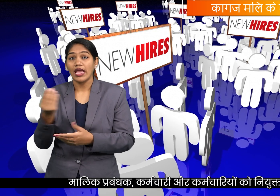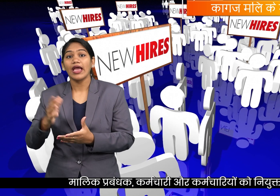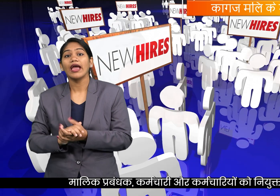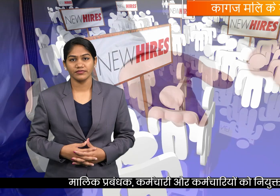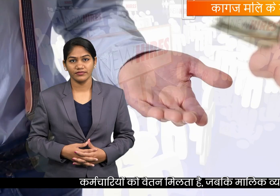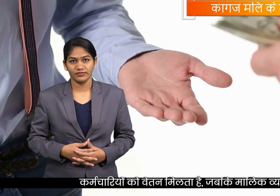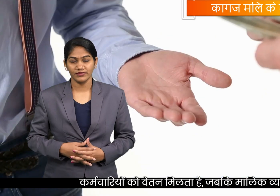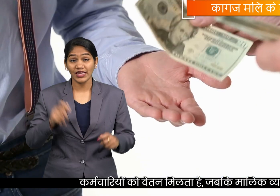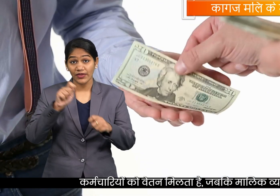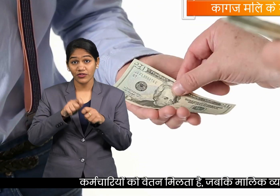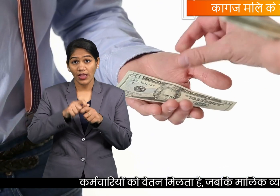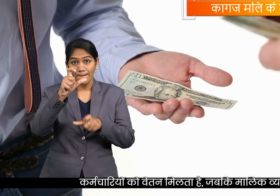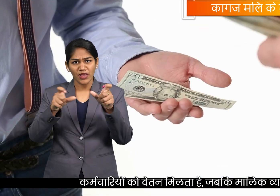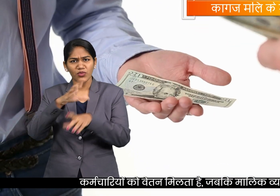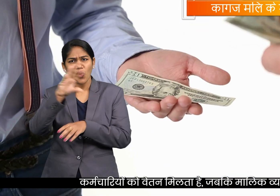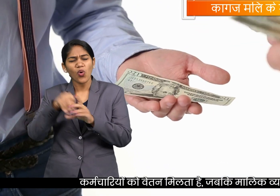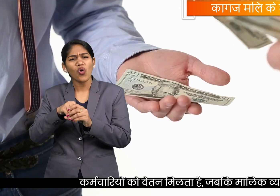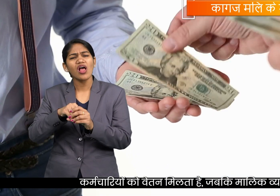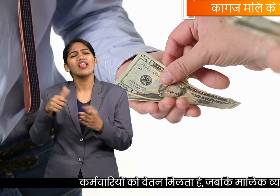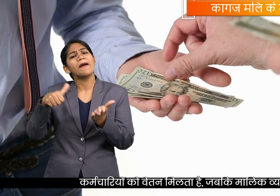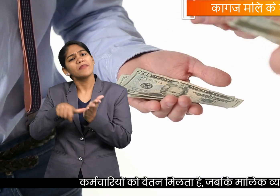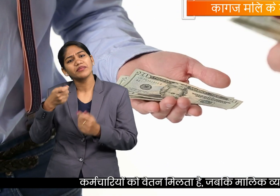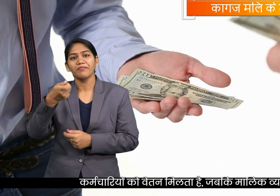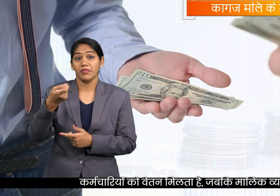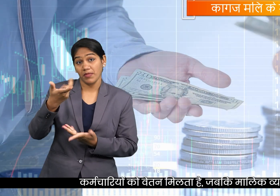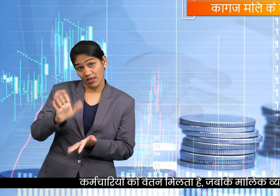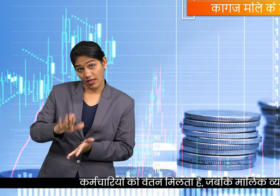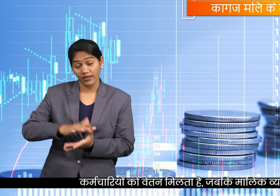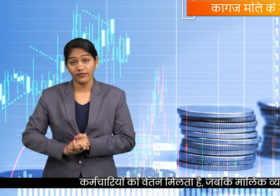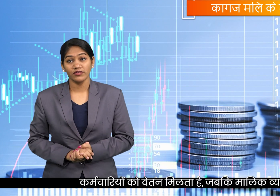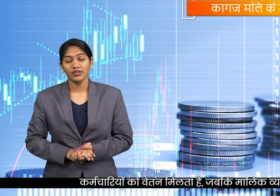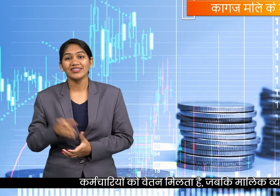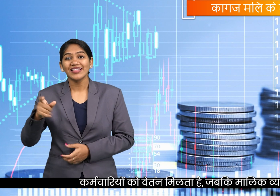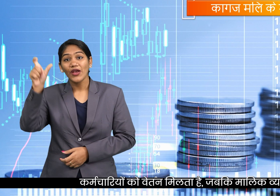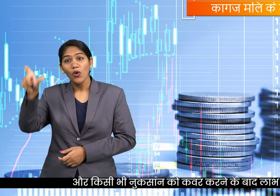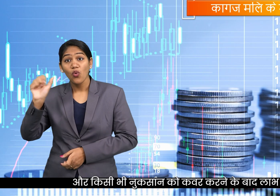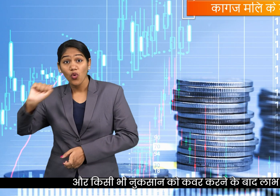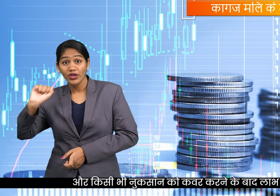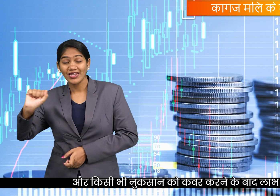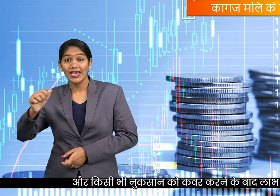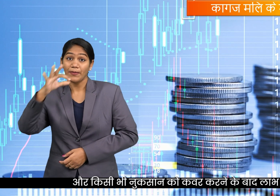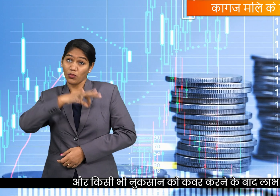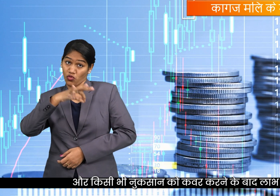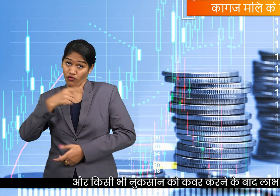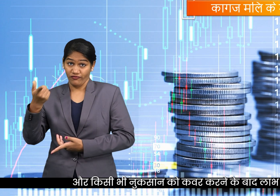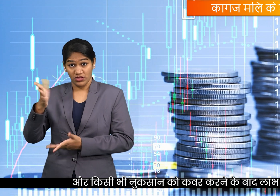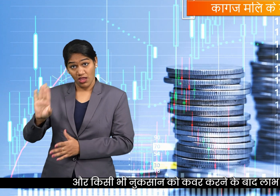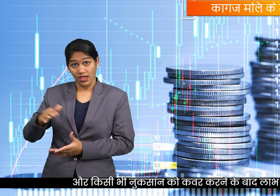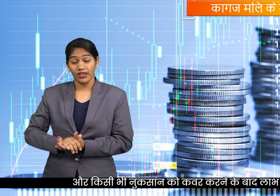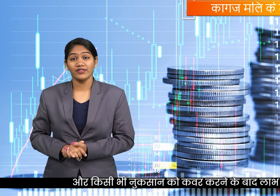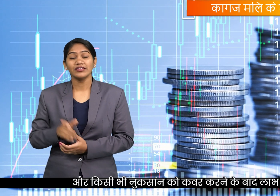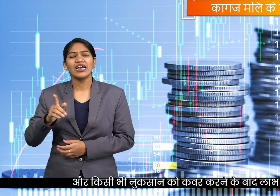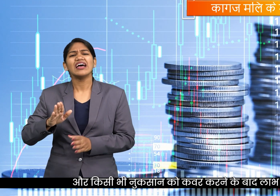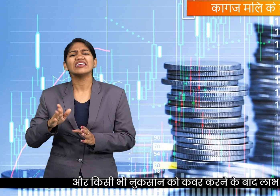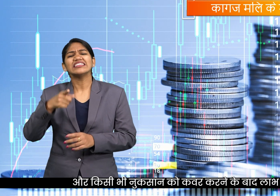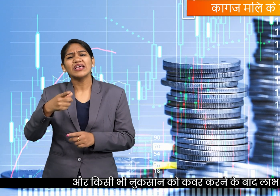करते हैं। कर्मचारियों को वेतन मिलता है, जबकि मालिक व्यय और किसी भी नुकसान को कवर करने